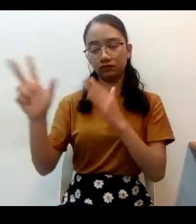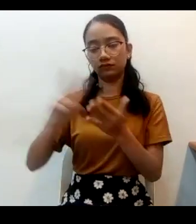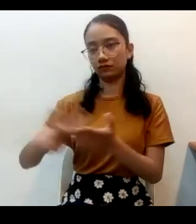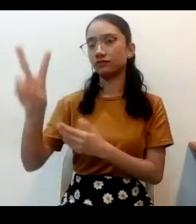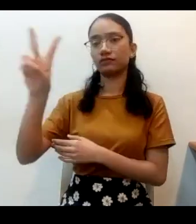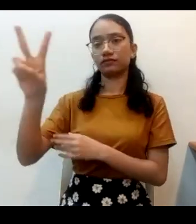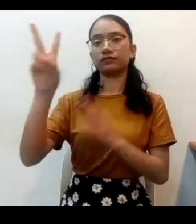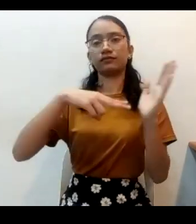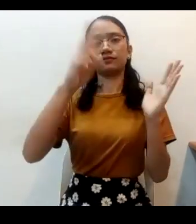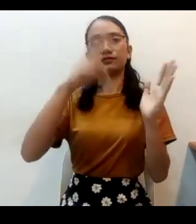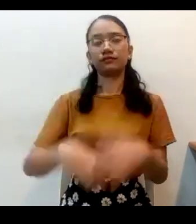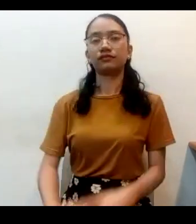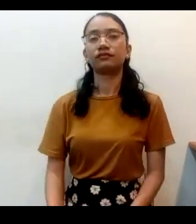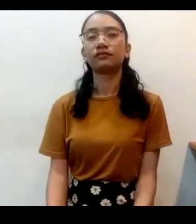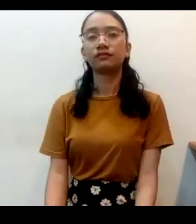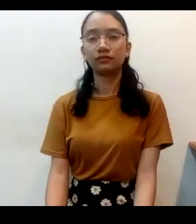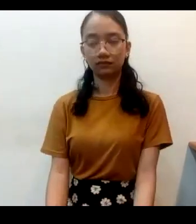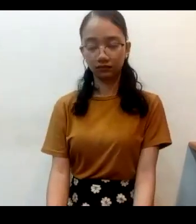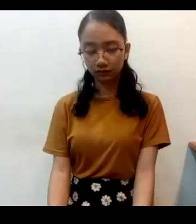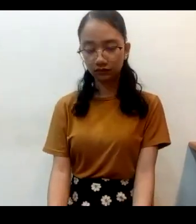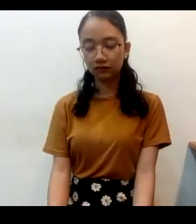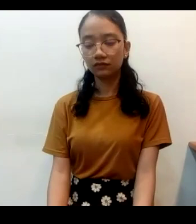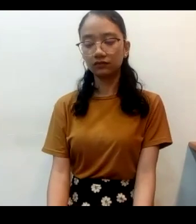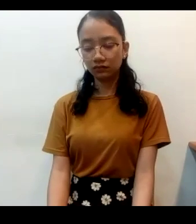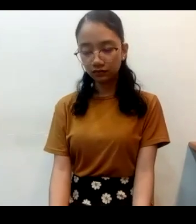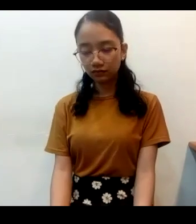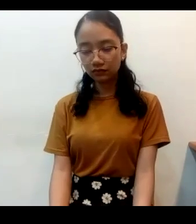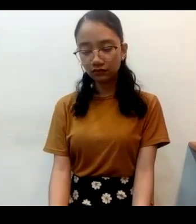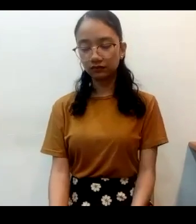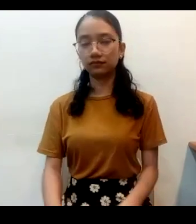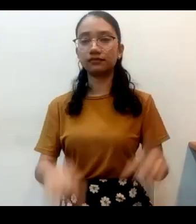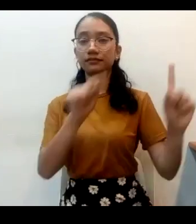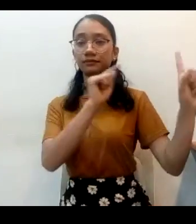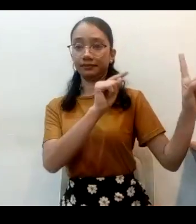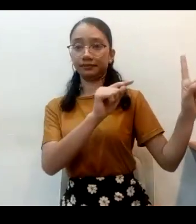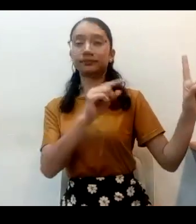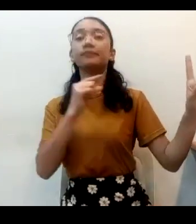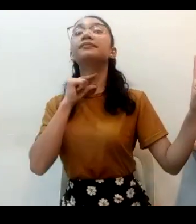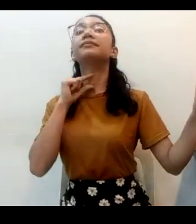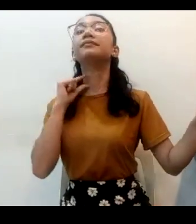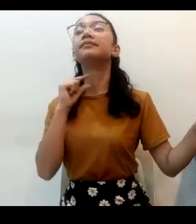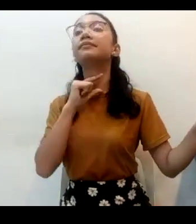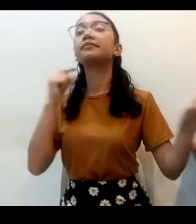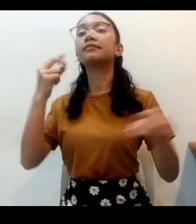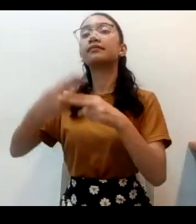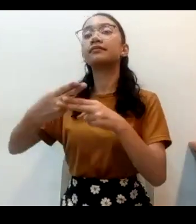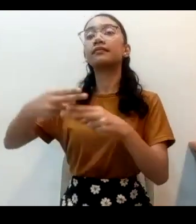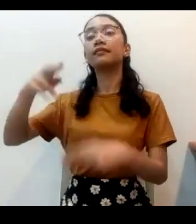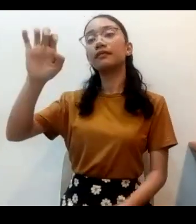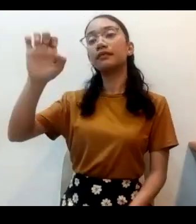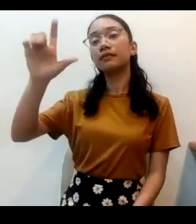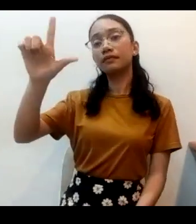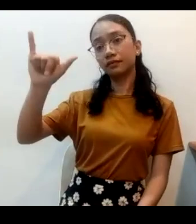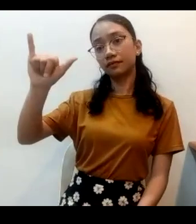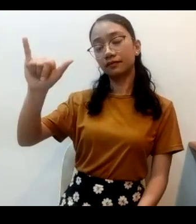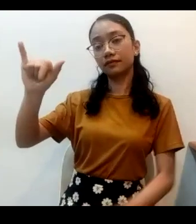2. Here is the priest Eli. Kaya nandito po yung paring si Eli. It came